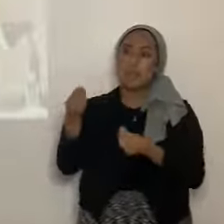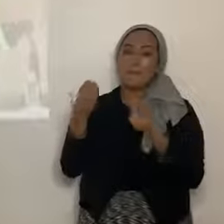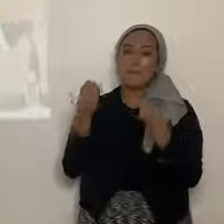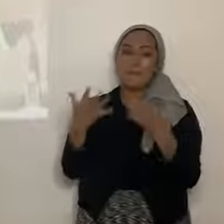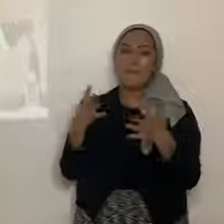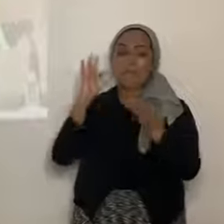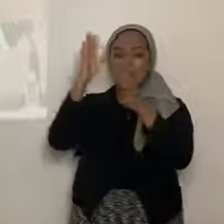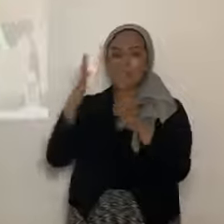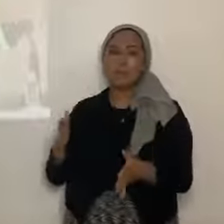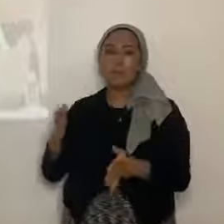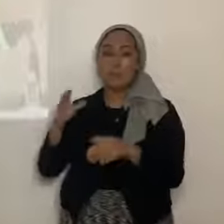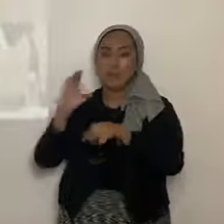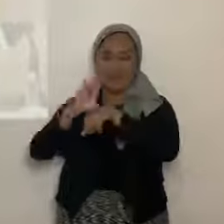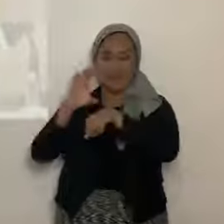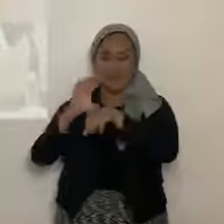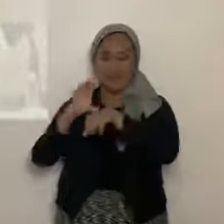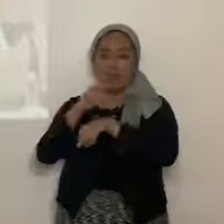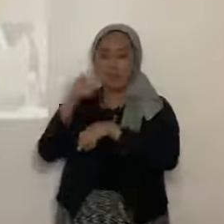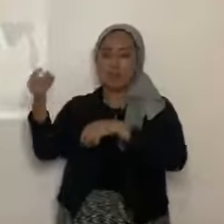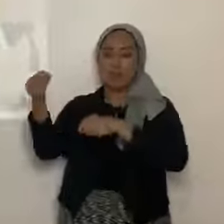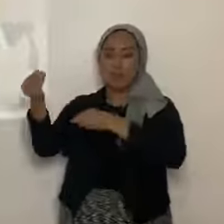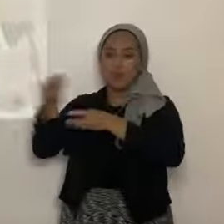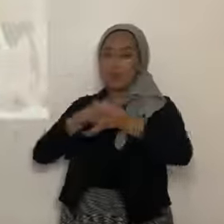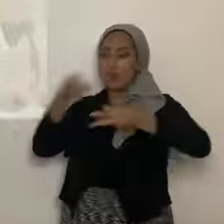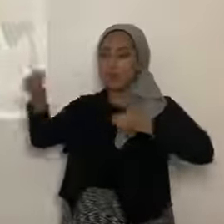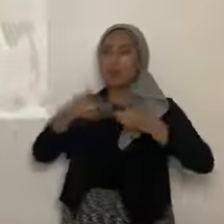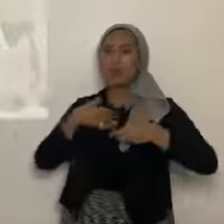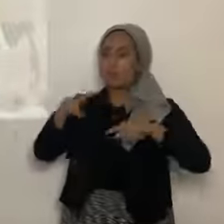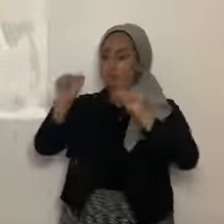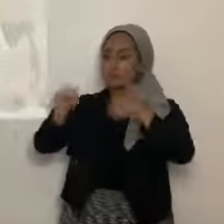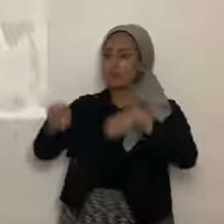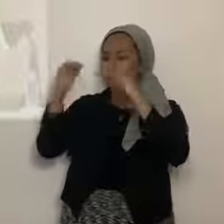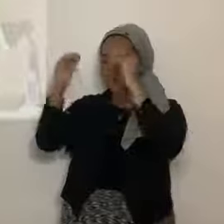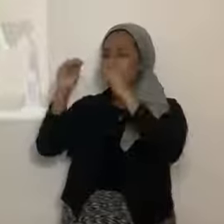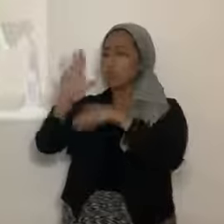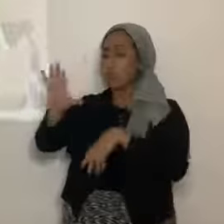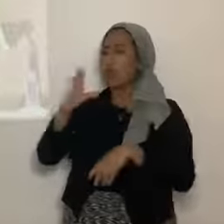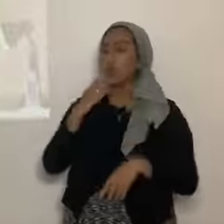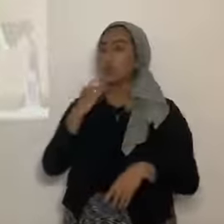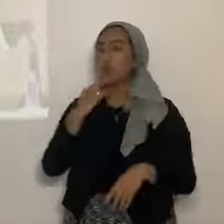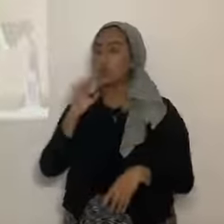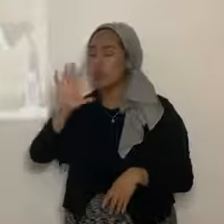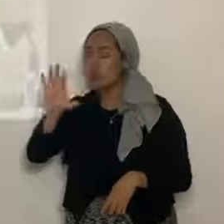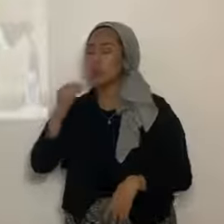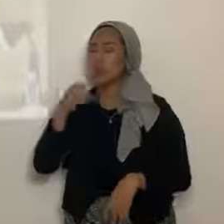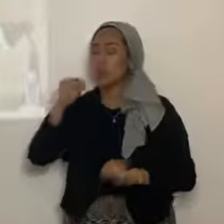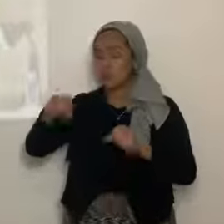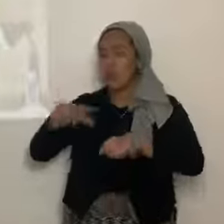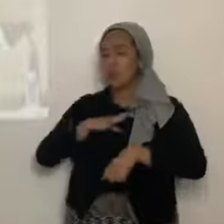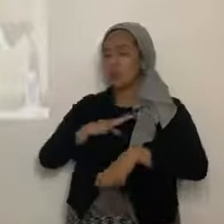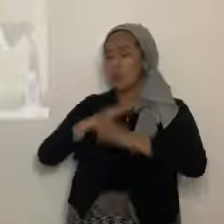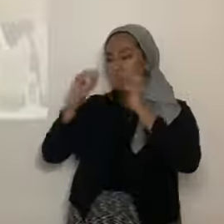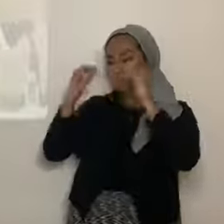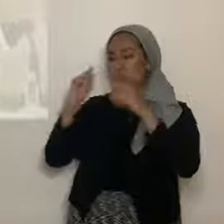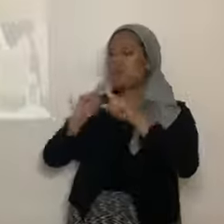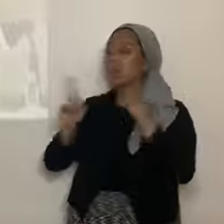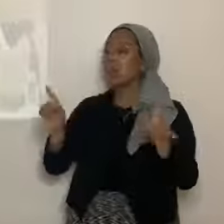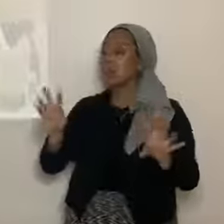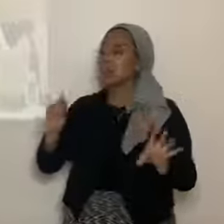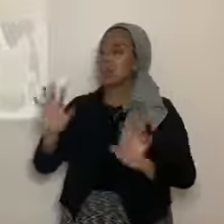pastores cristianos, no, usted sí puede usted ministrar eso, porque usted es judío, usted es israelita, etcétera, etcétera, pero no,